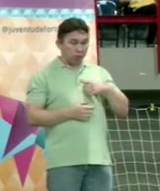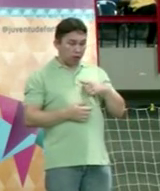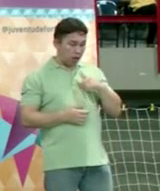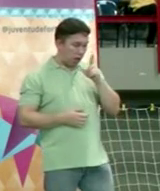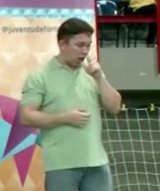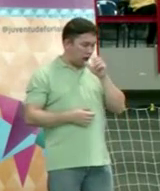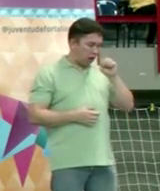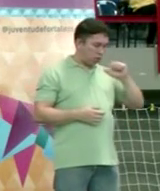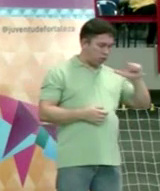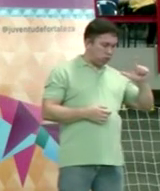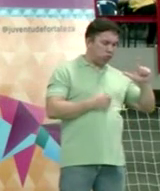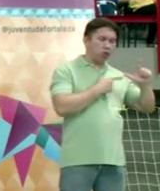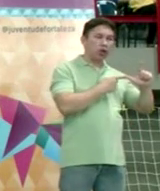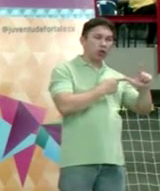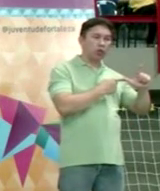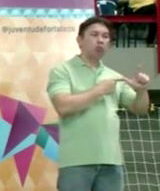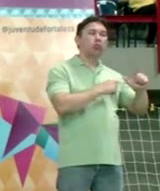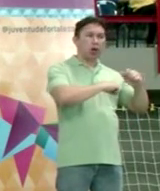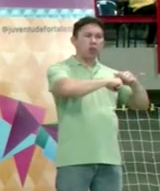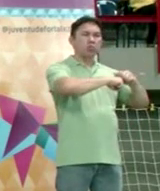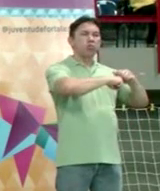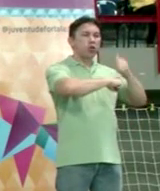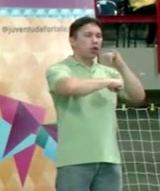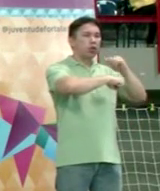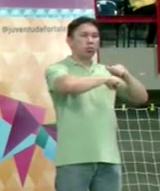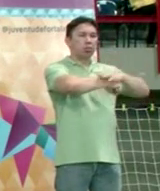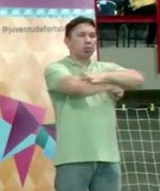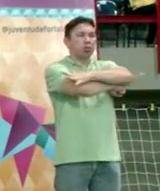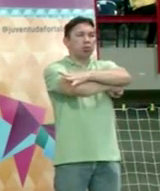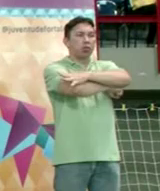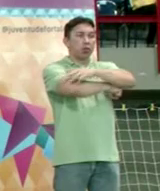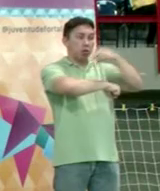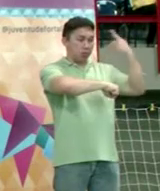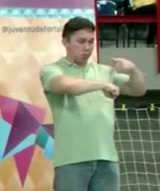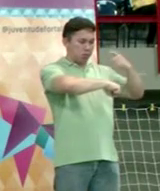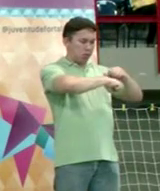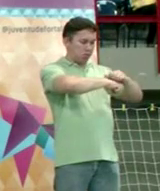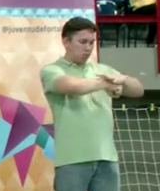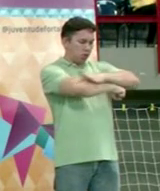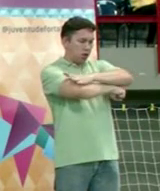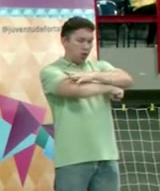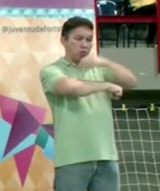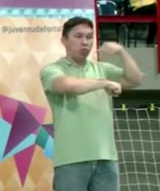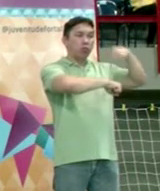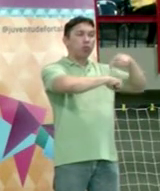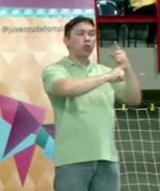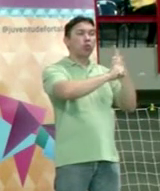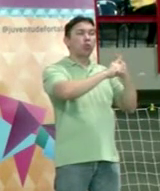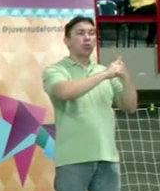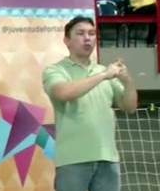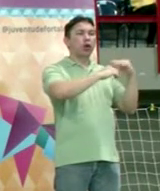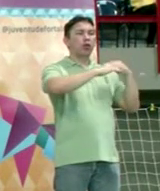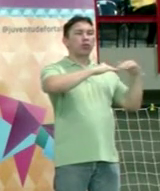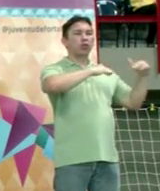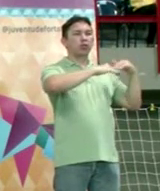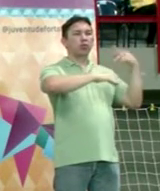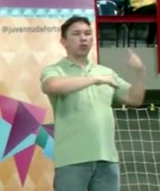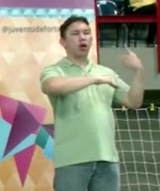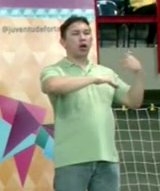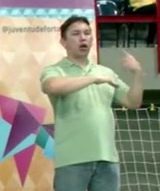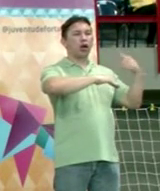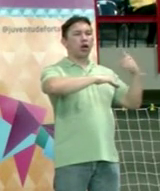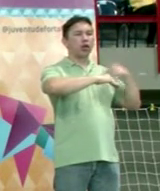sal, eles são meios o quê? Condutores. Mas essa condutividade se dá por uma